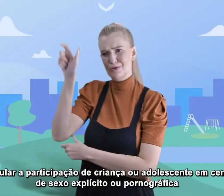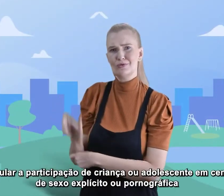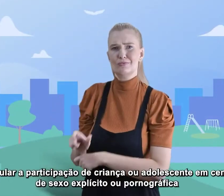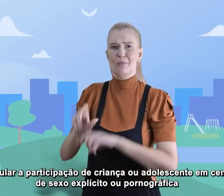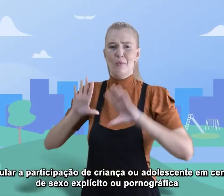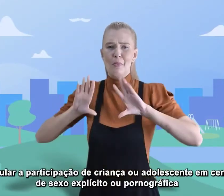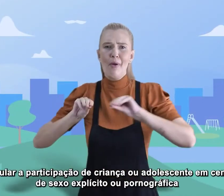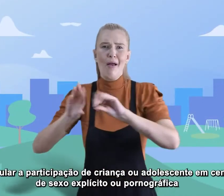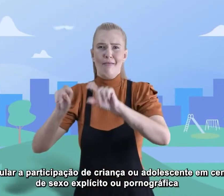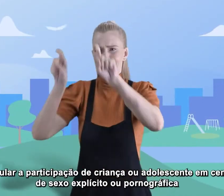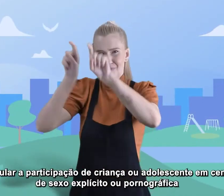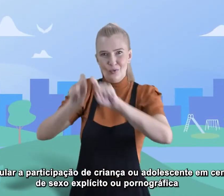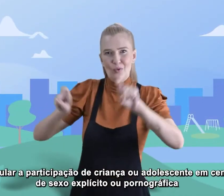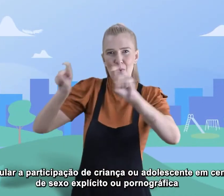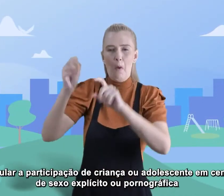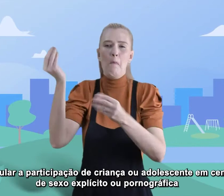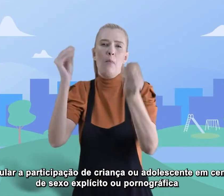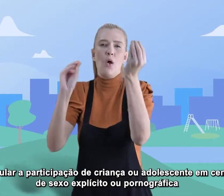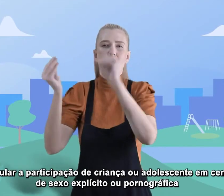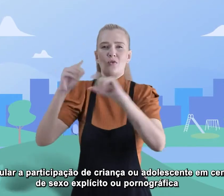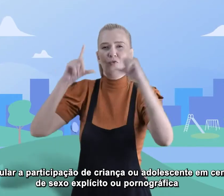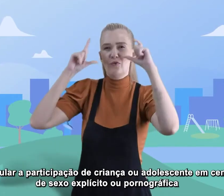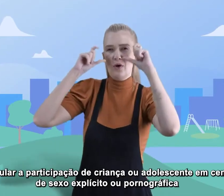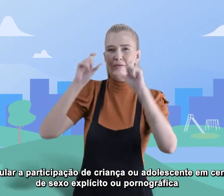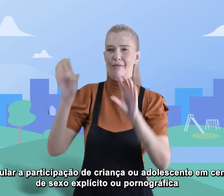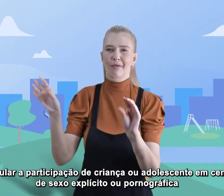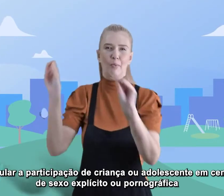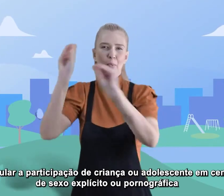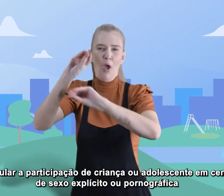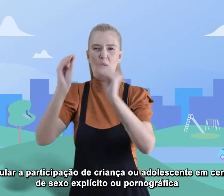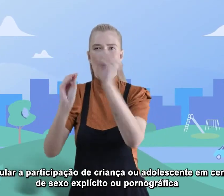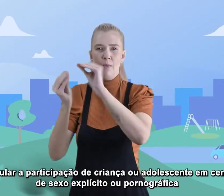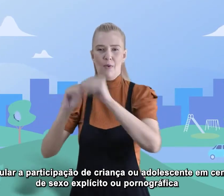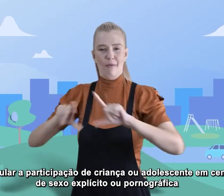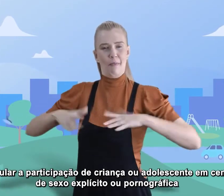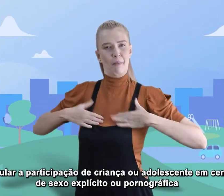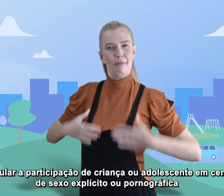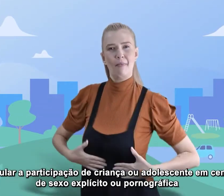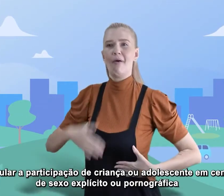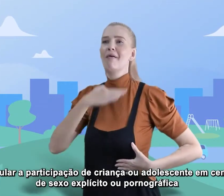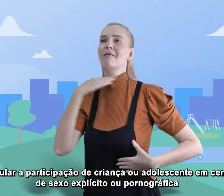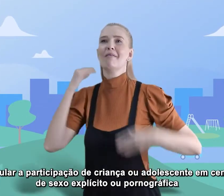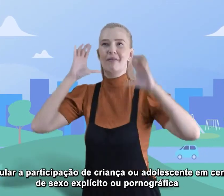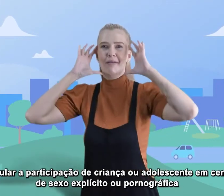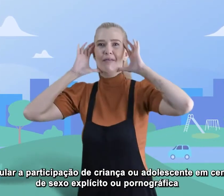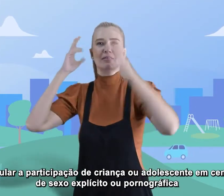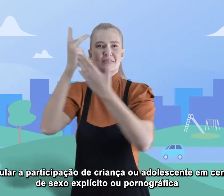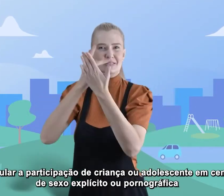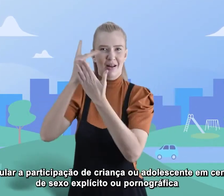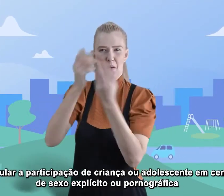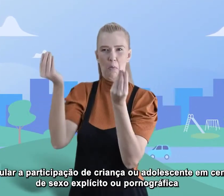Simular a participação de criança ou adolescente em cena de sexo explícito ou